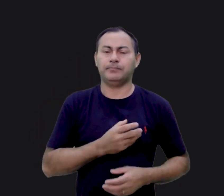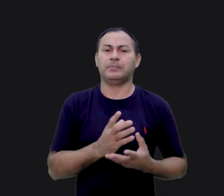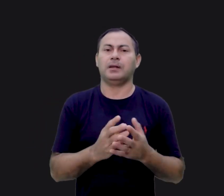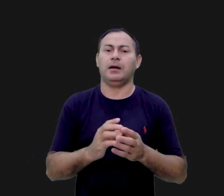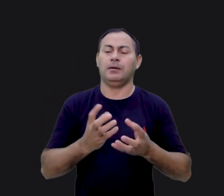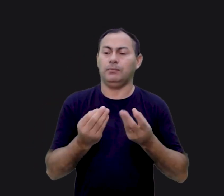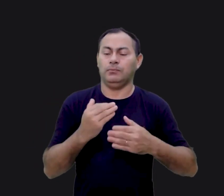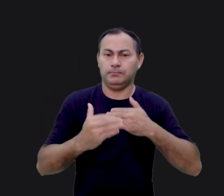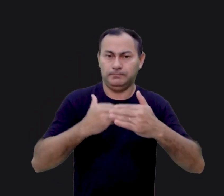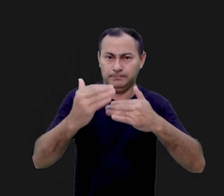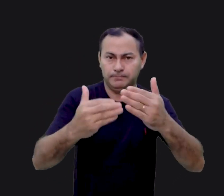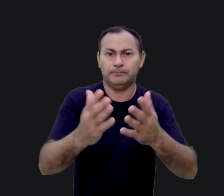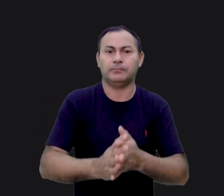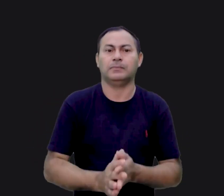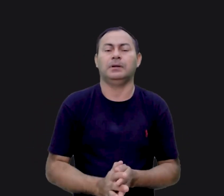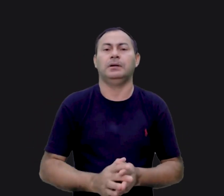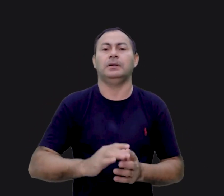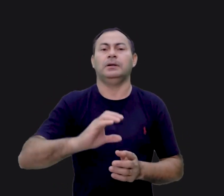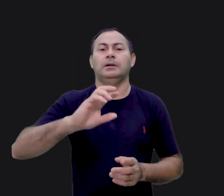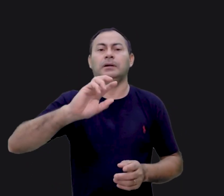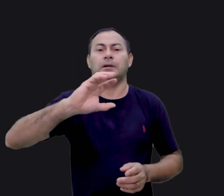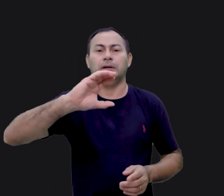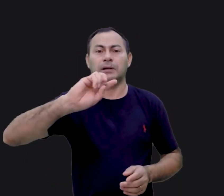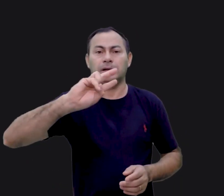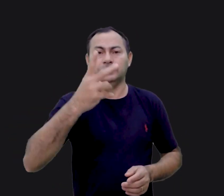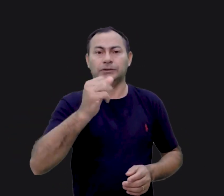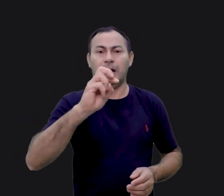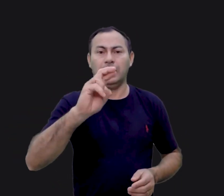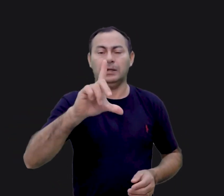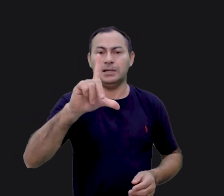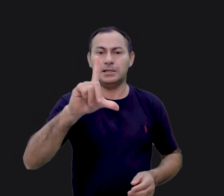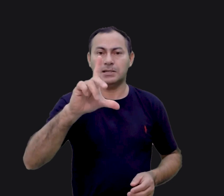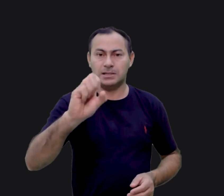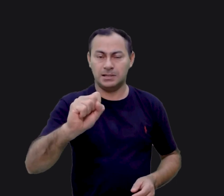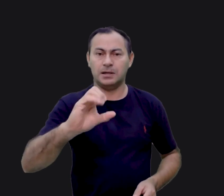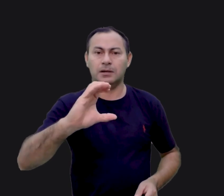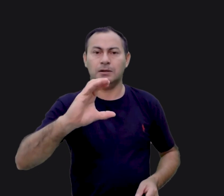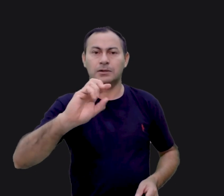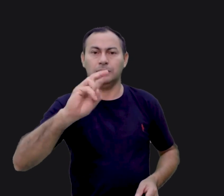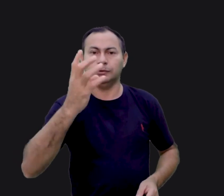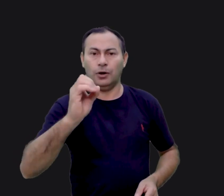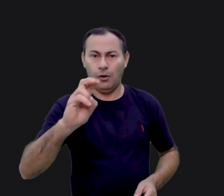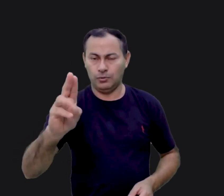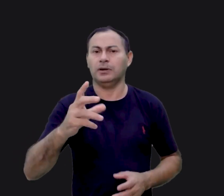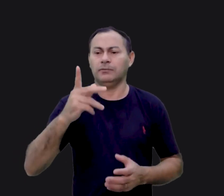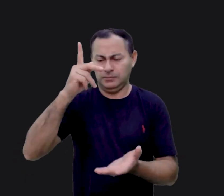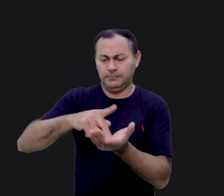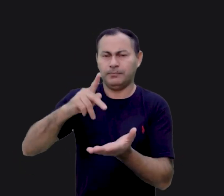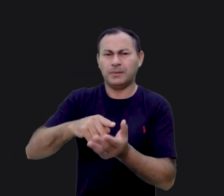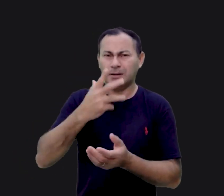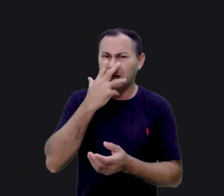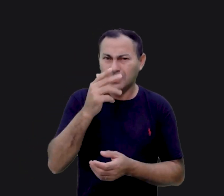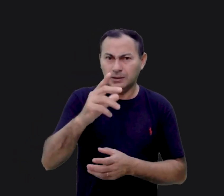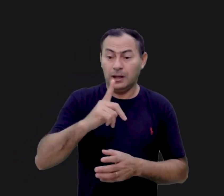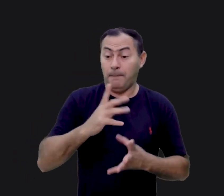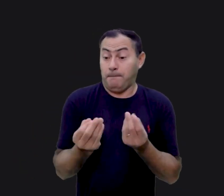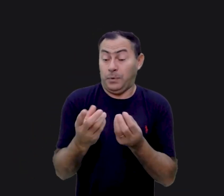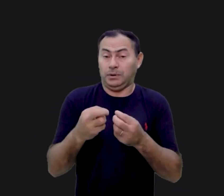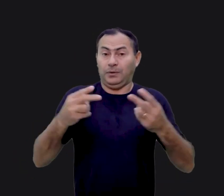pela abundância foi sincero Você nunca achou que ter abundância poderia ser um problema